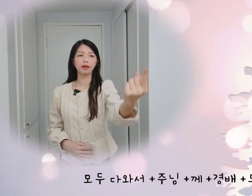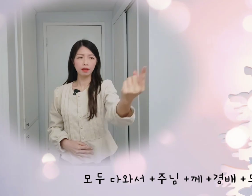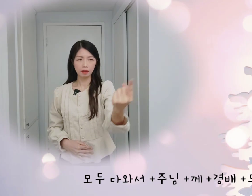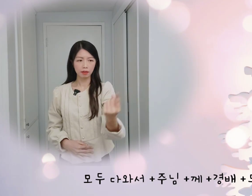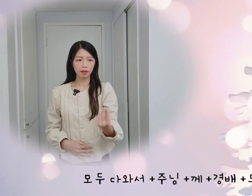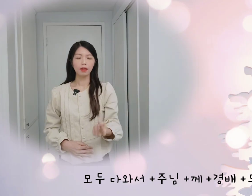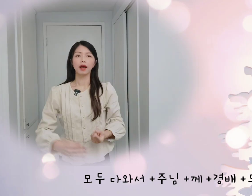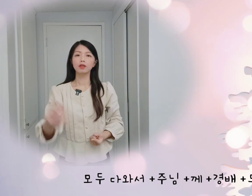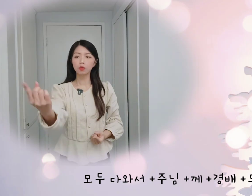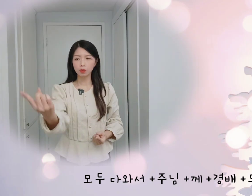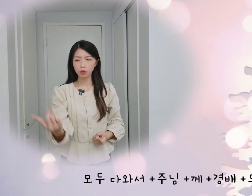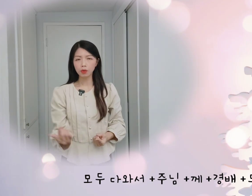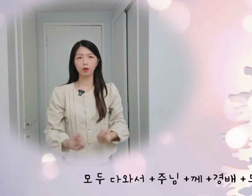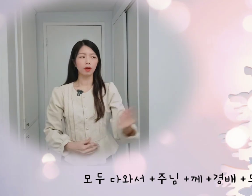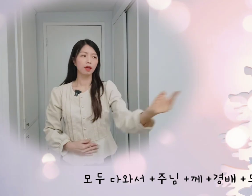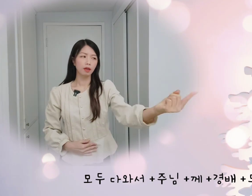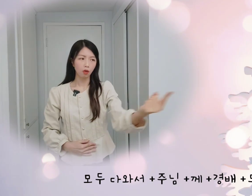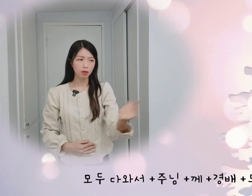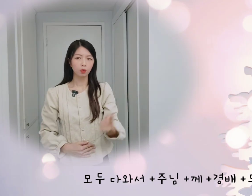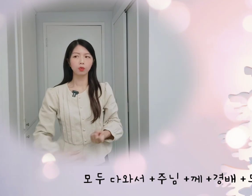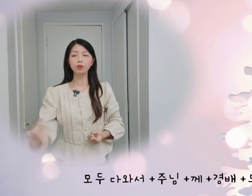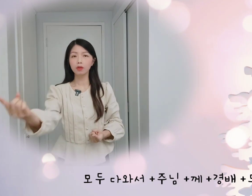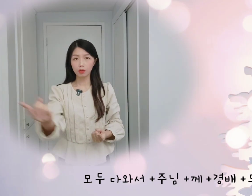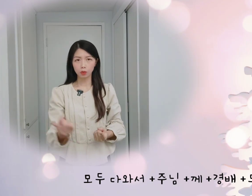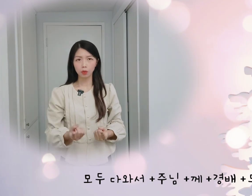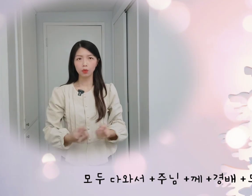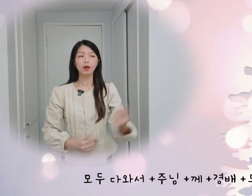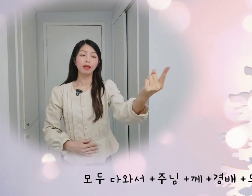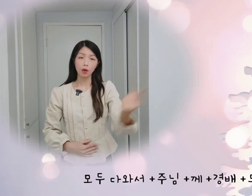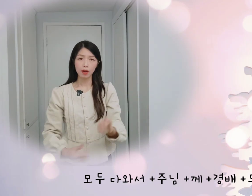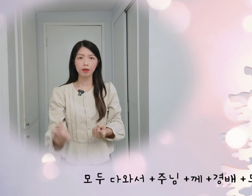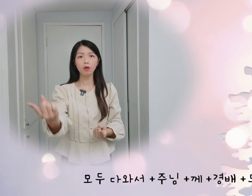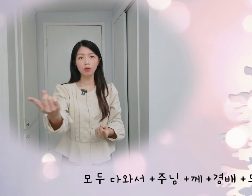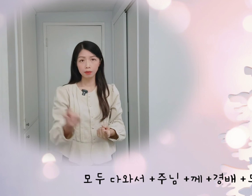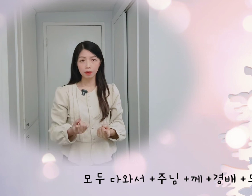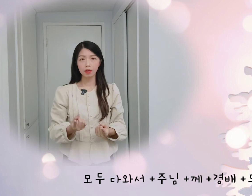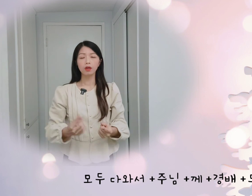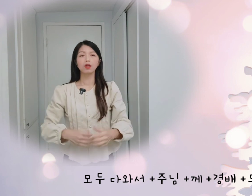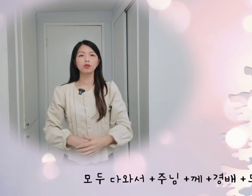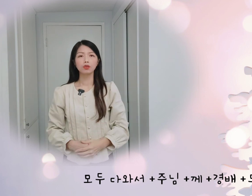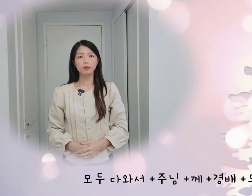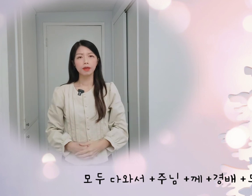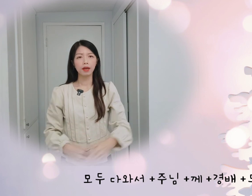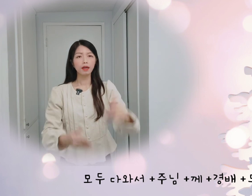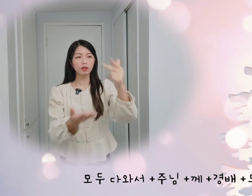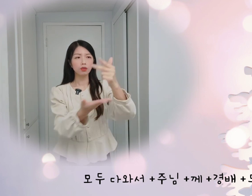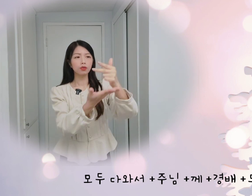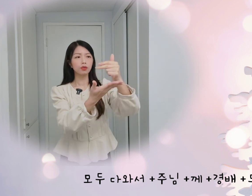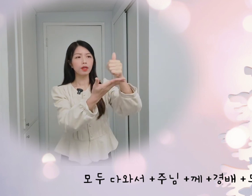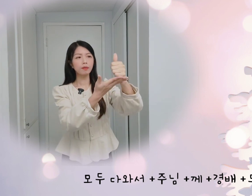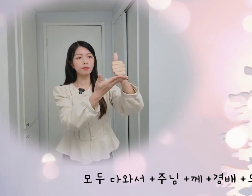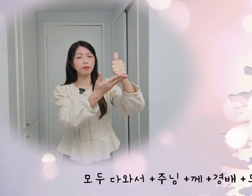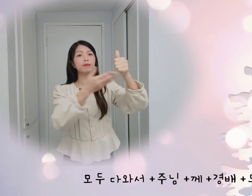수어입니다. 양손으로 이렇게 여기서도 오고 여기서도 오고 다 와서 주님께